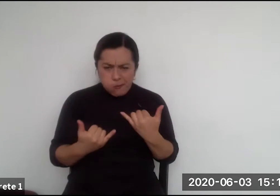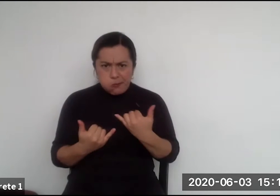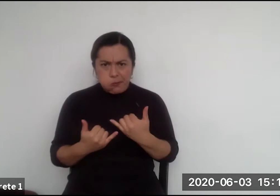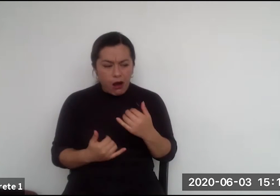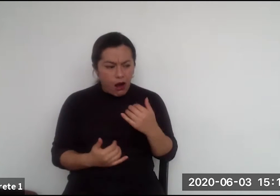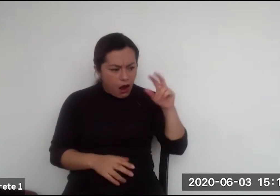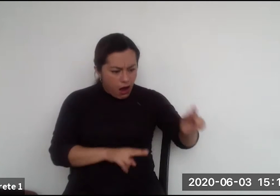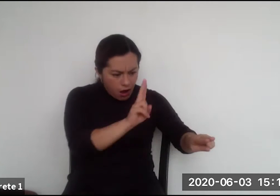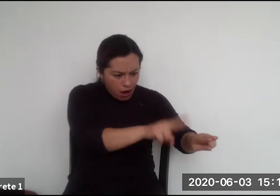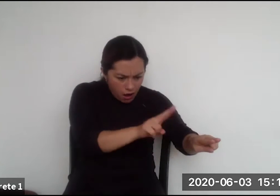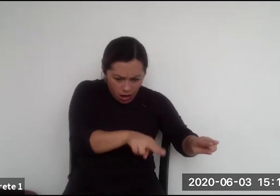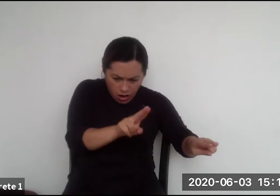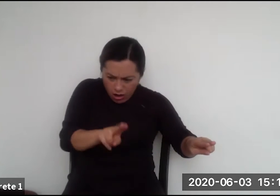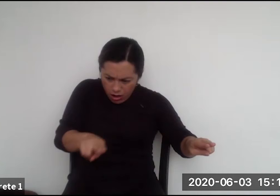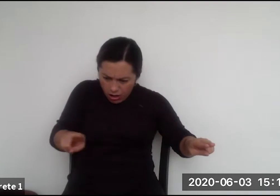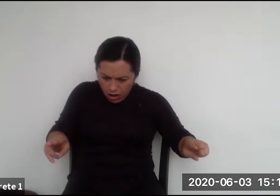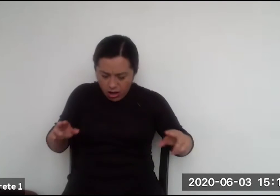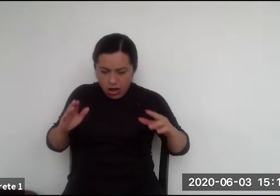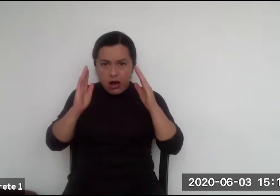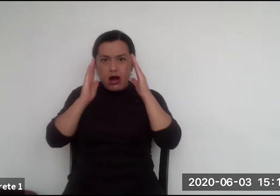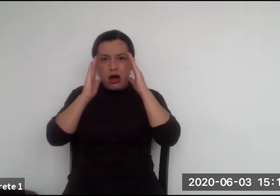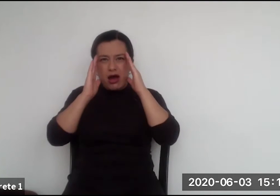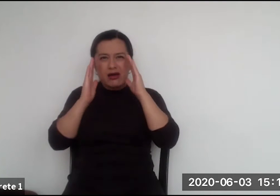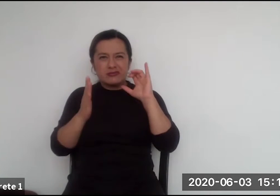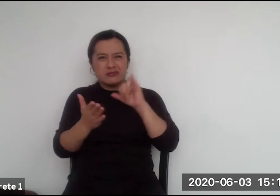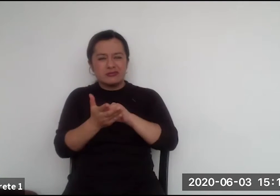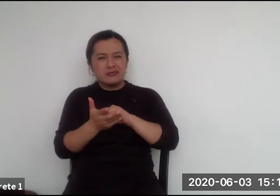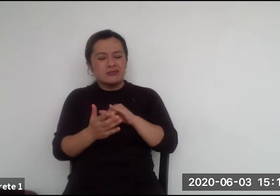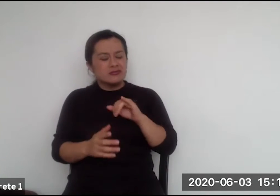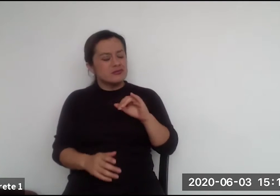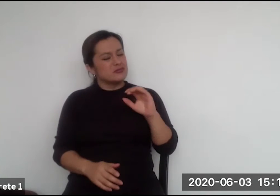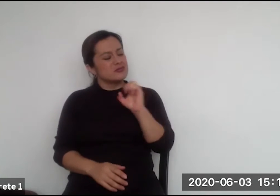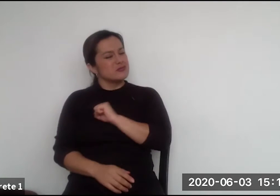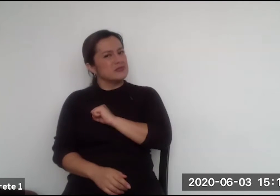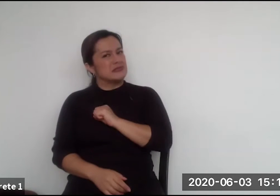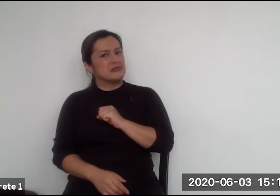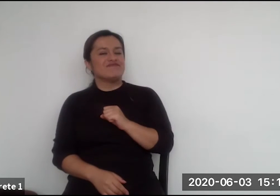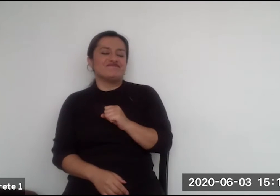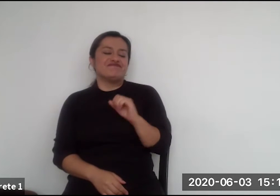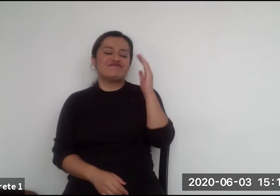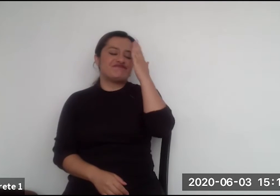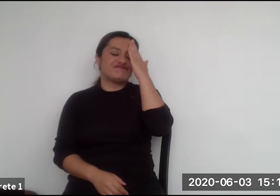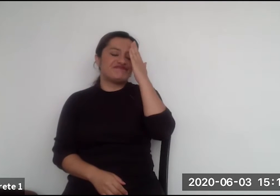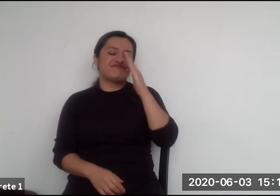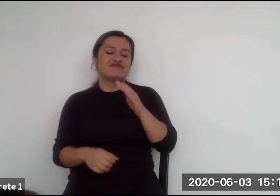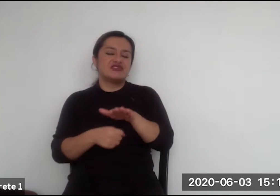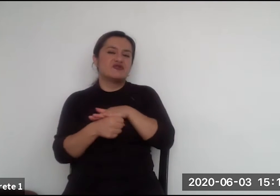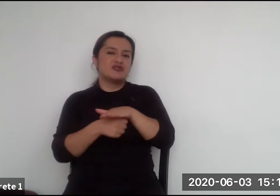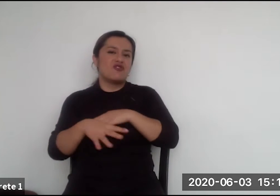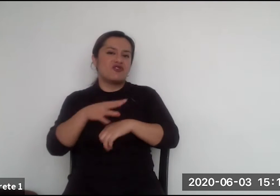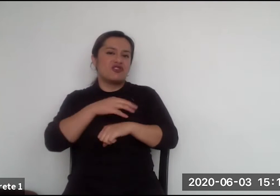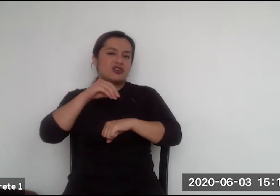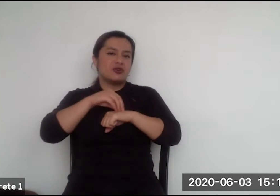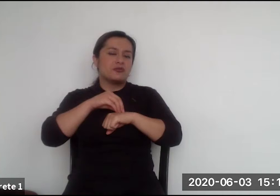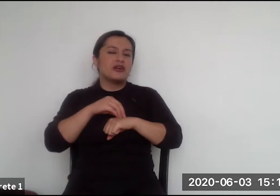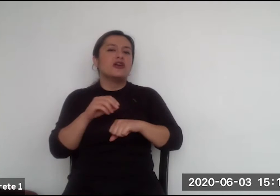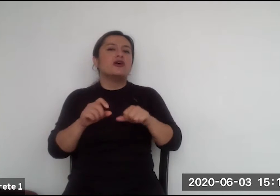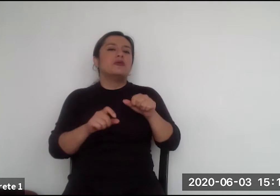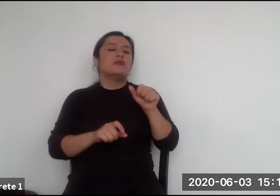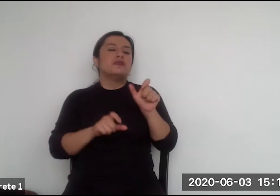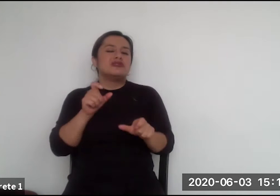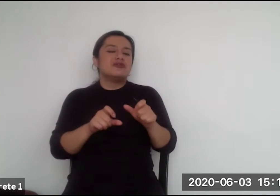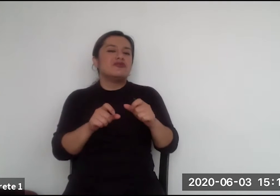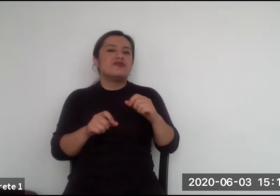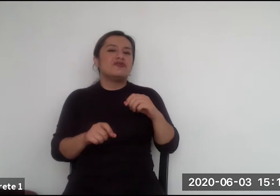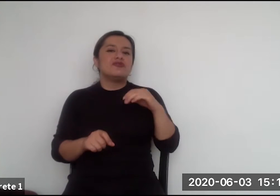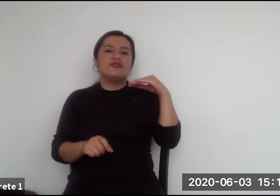presencia dentro de este fenómeno que ya nombramos como los falsos positivos de personas con discapacidad, ¿sí? No son